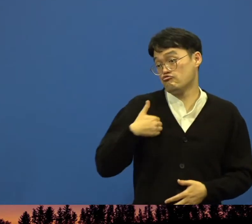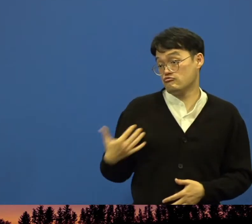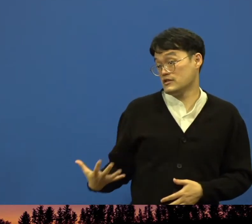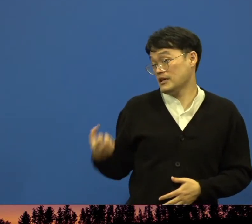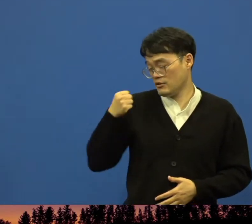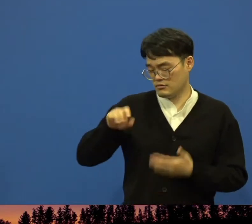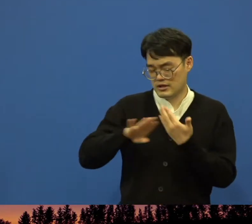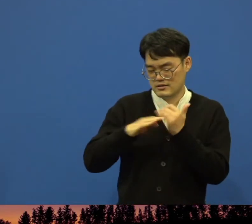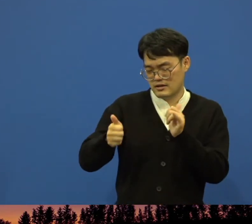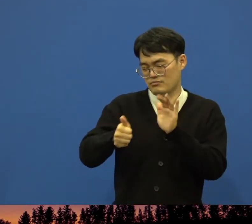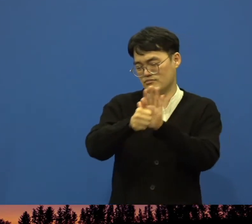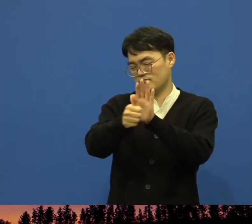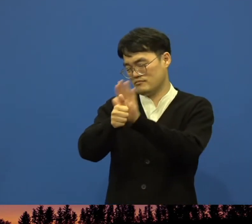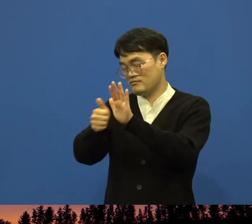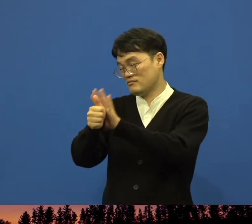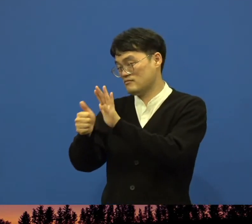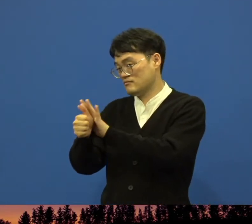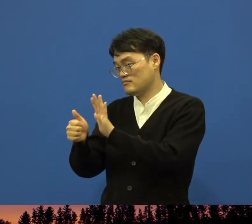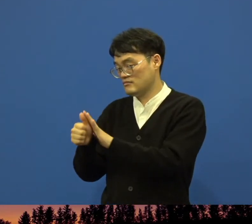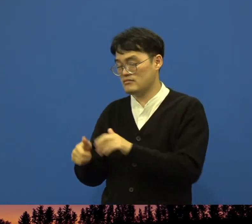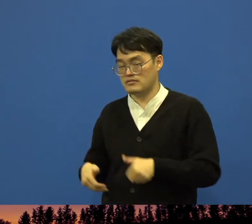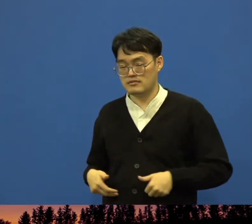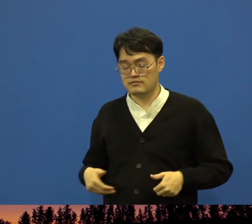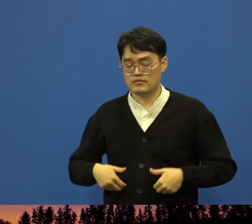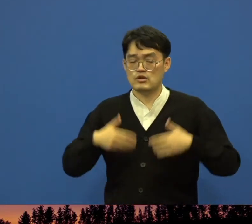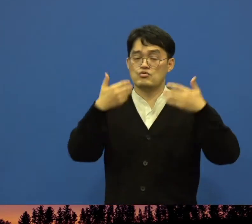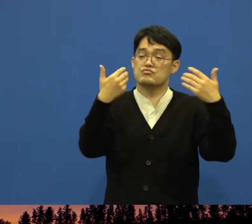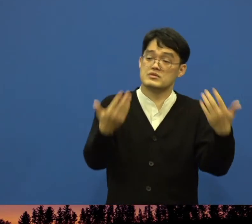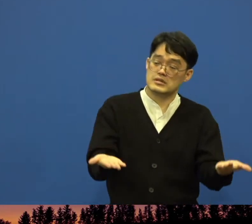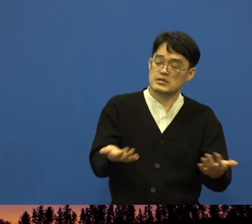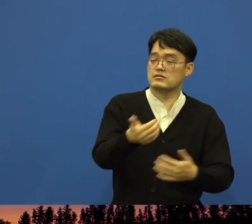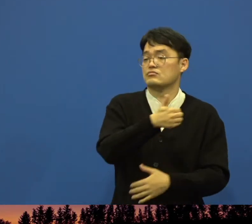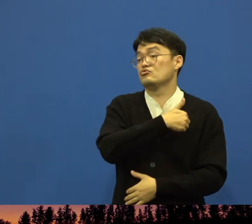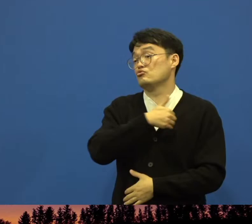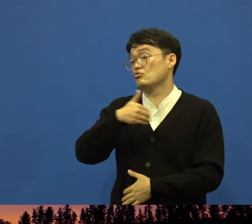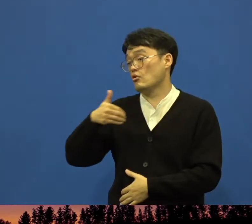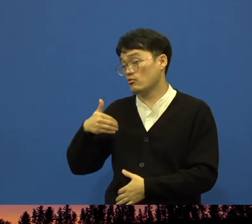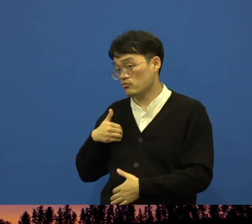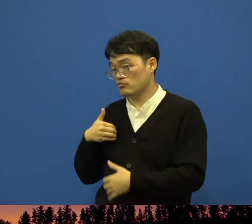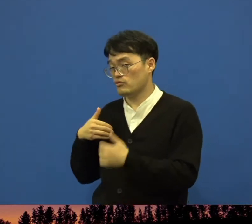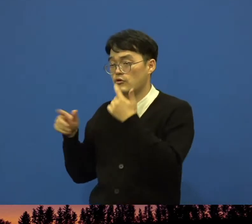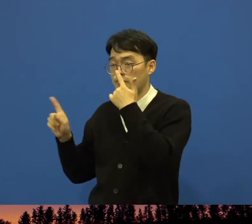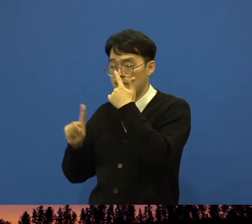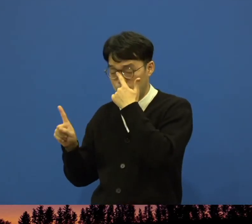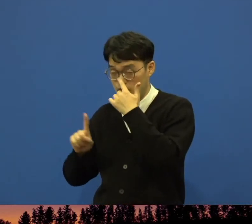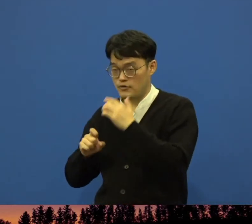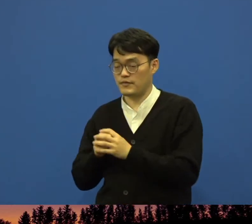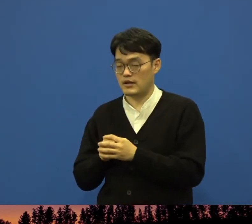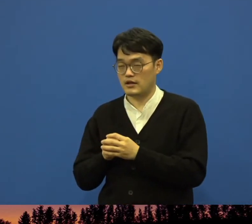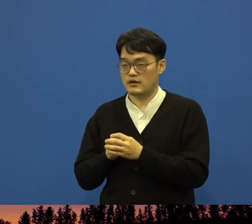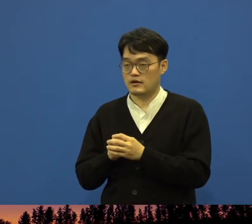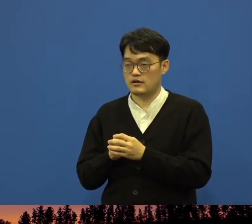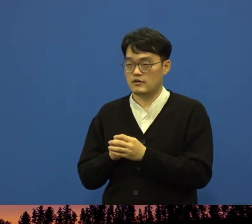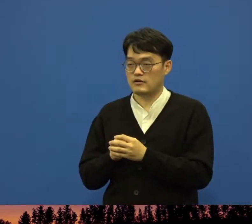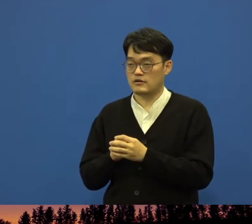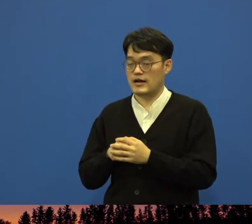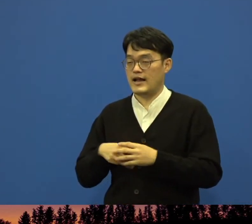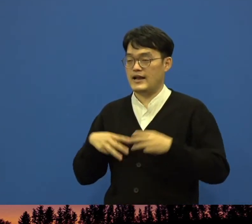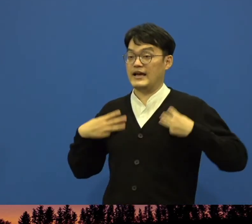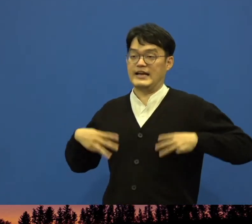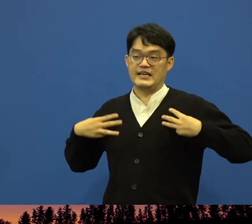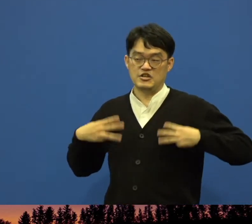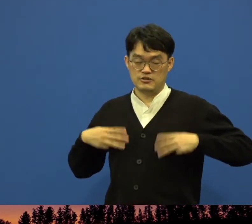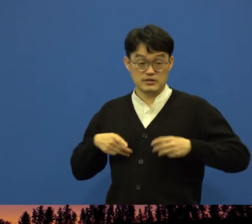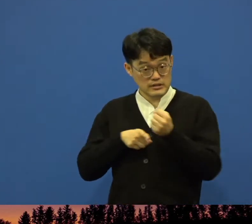그렇다면 쉬는 것이나 여유는 나쁜 게 아니라 리크레이션이라는 말이 그전 회복의 의미가 있는 거죠. 재창조의 의미가 있는 거죠.